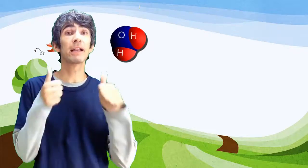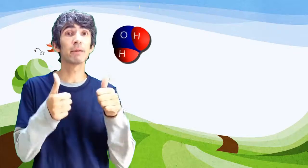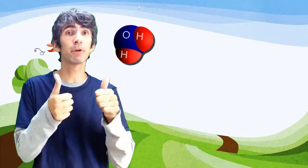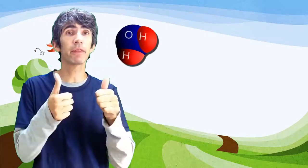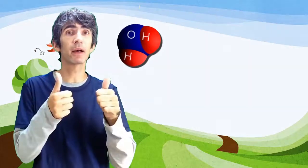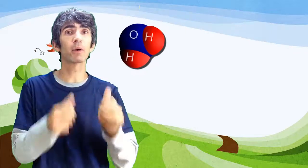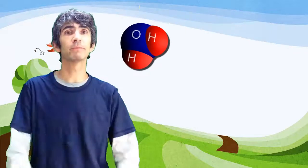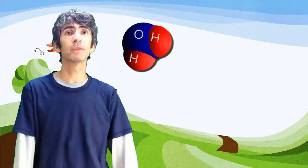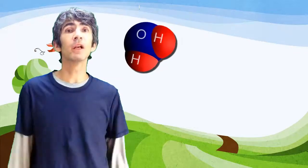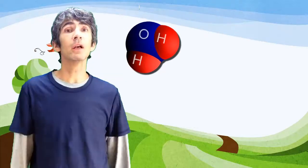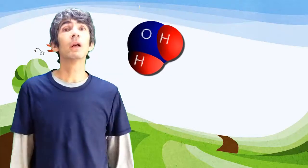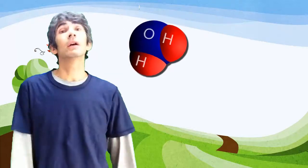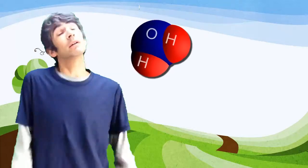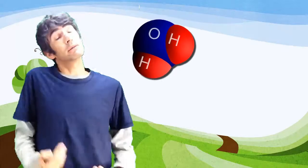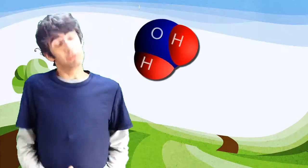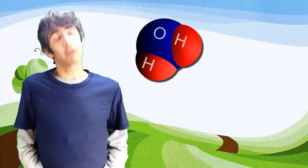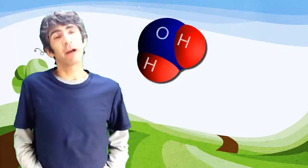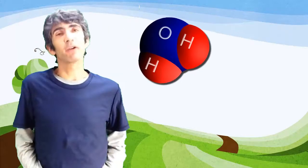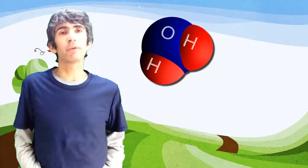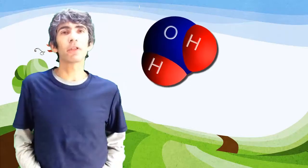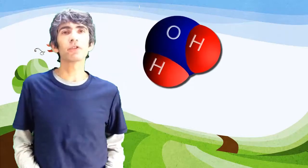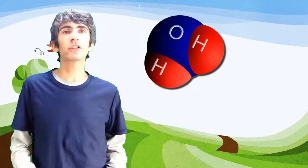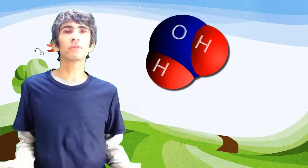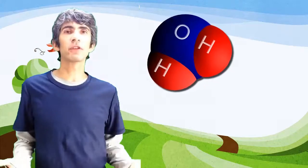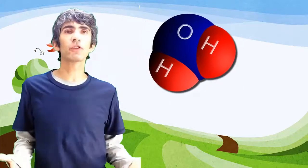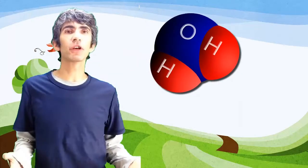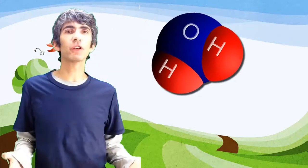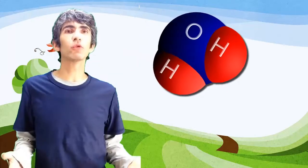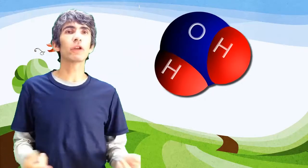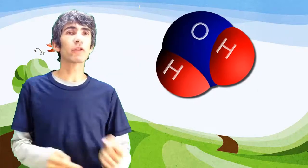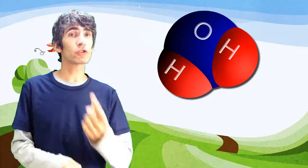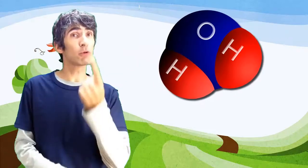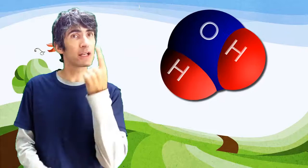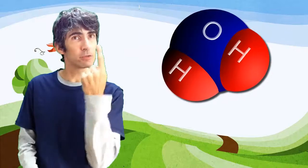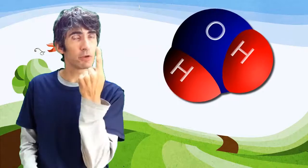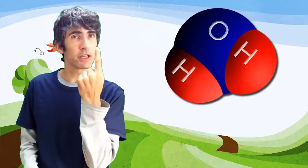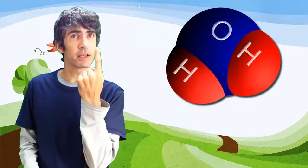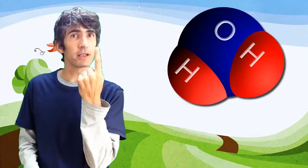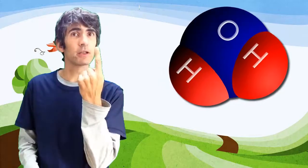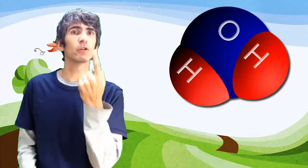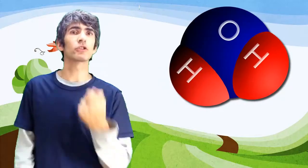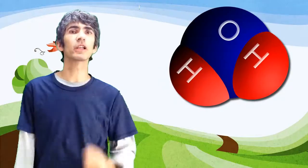El vapor de agua, formado por dos átomos de hidrógeno unidos a un átomo de oxígeno,